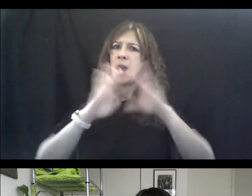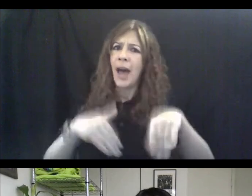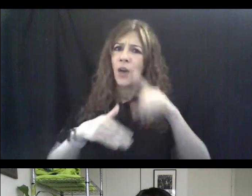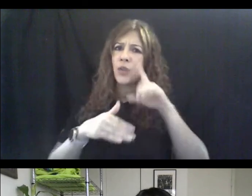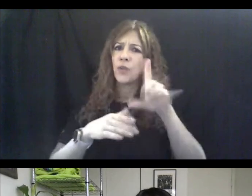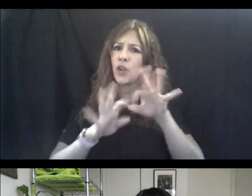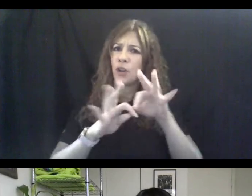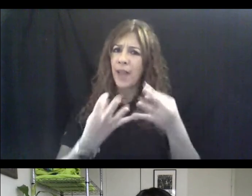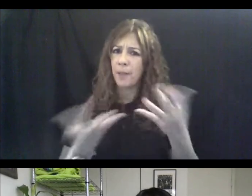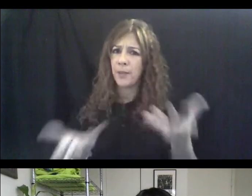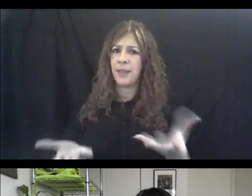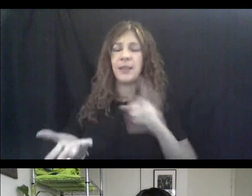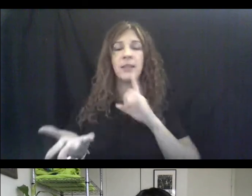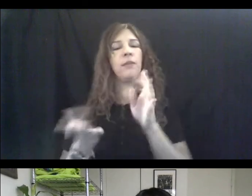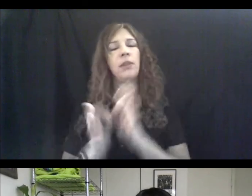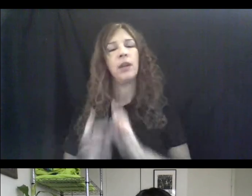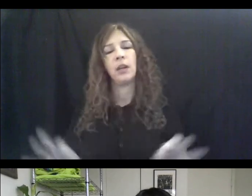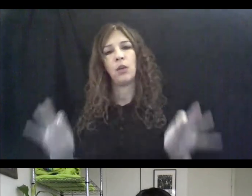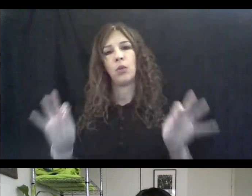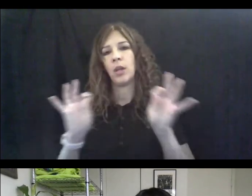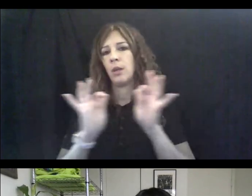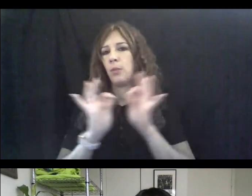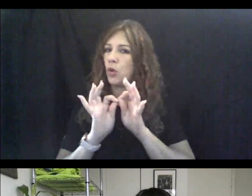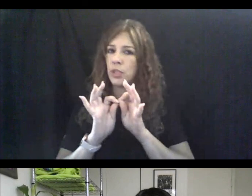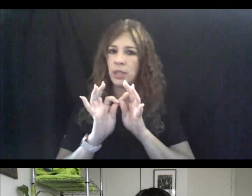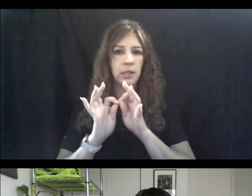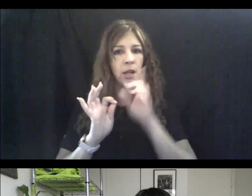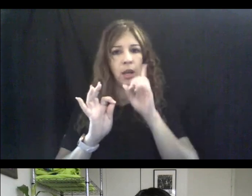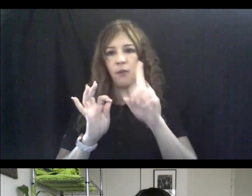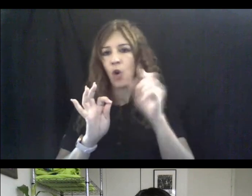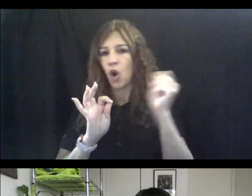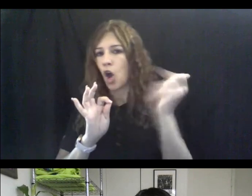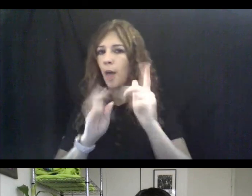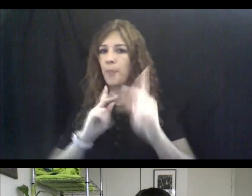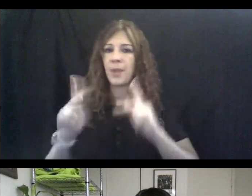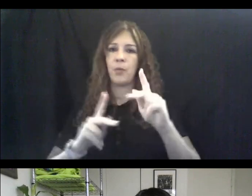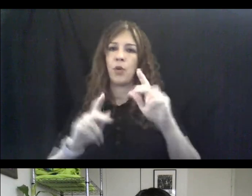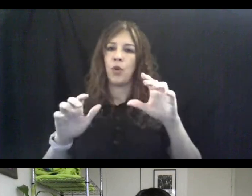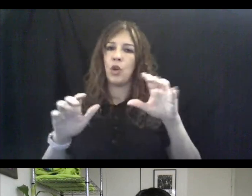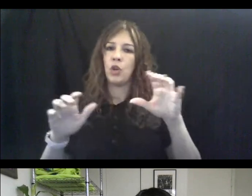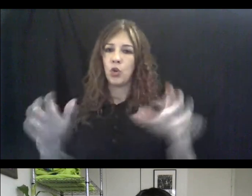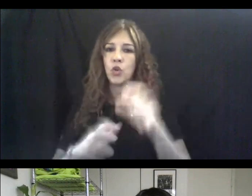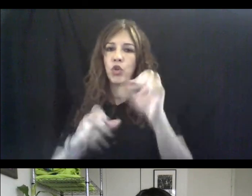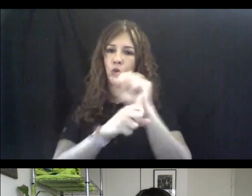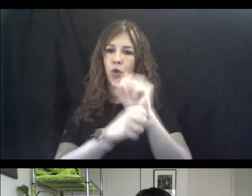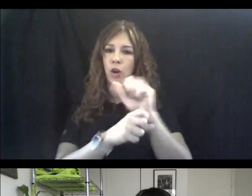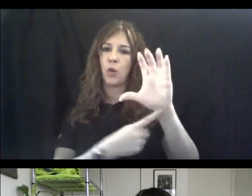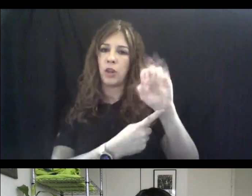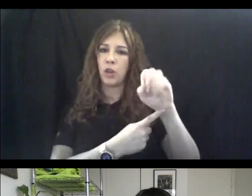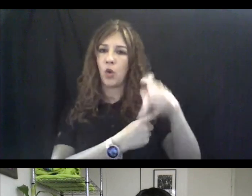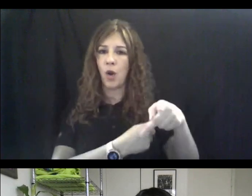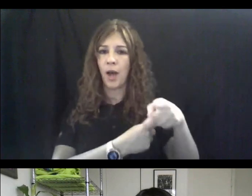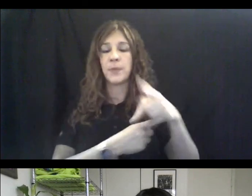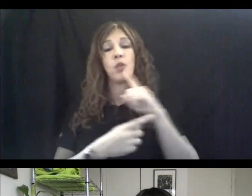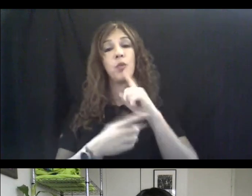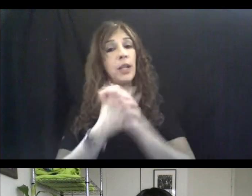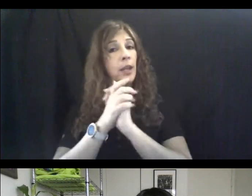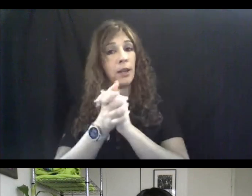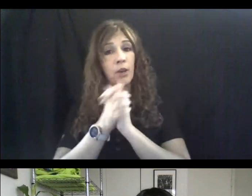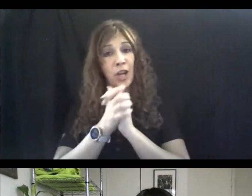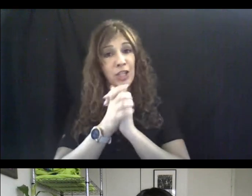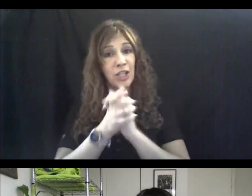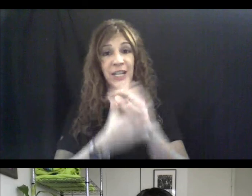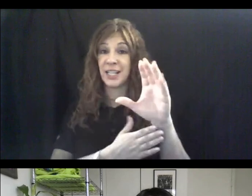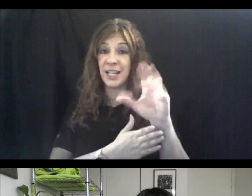muy importante para los cooperativistas. Entonces, pues felicidades. La verdad, Camil, siempre